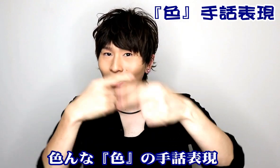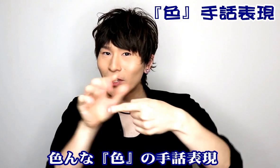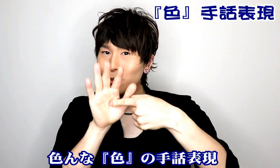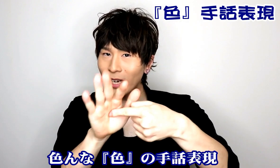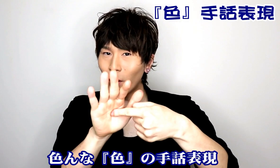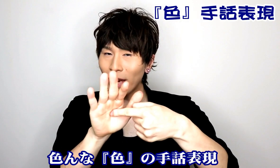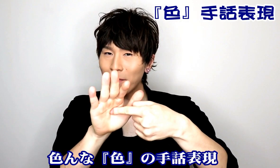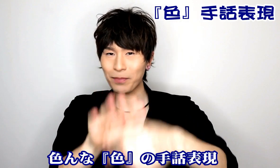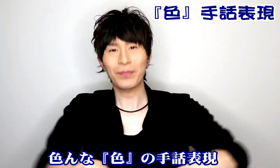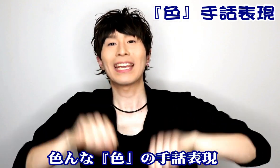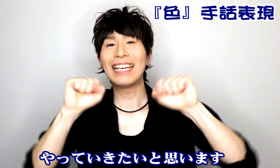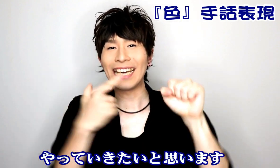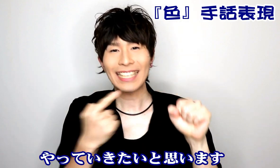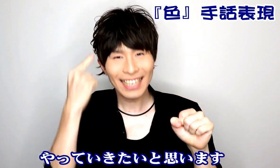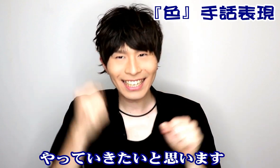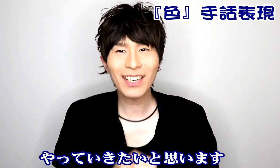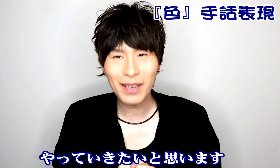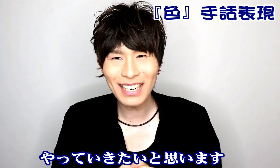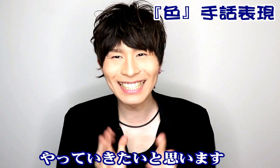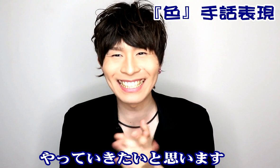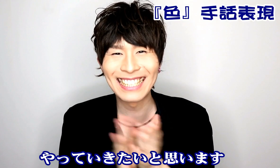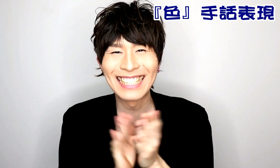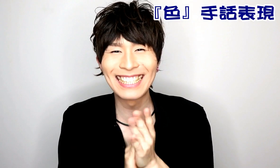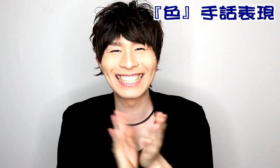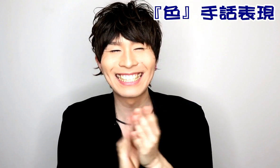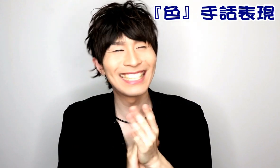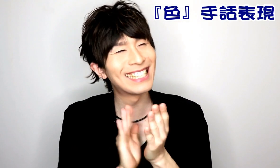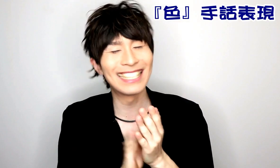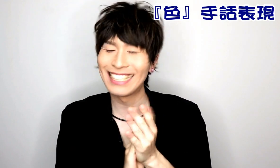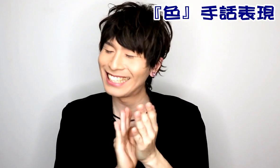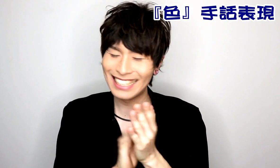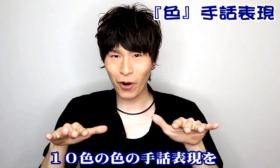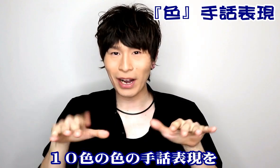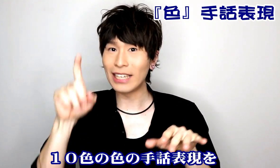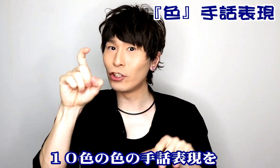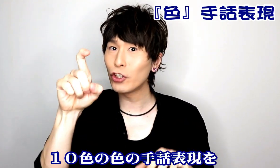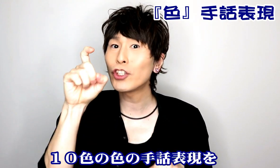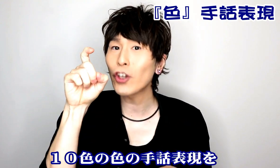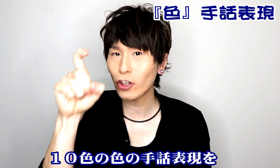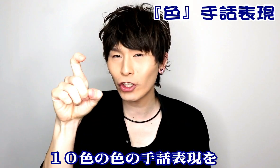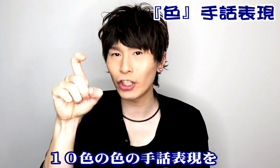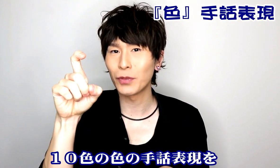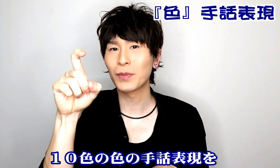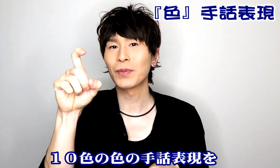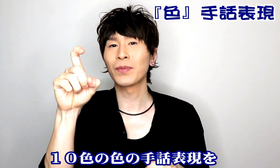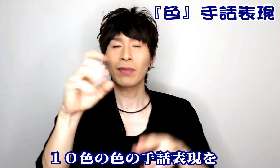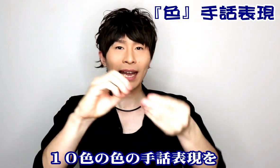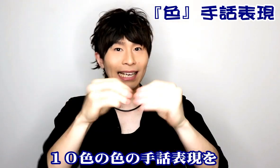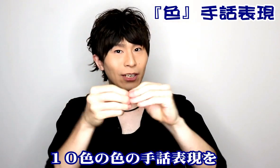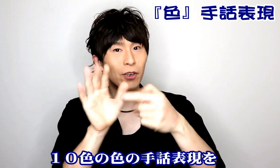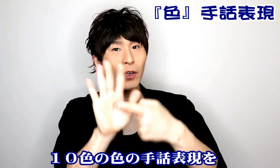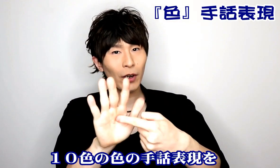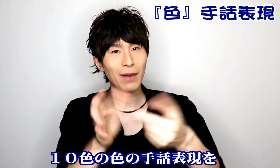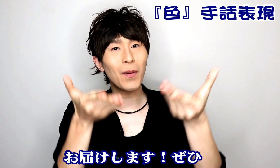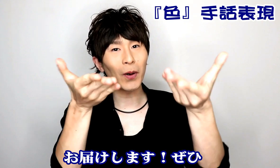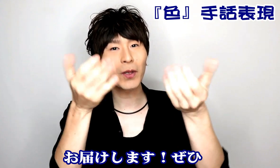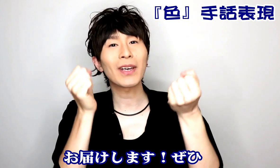手話表現やっていきたいと思います。今日は10色色の表現をお届けします